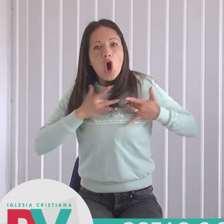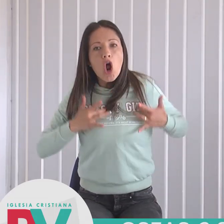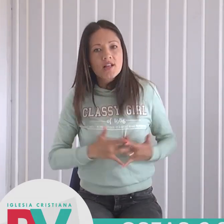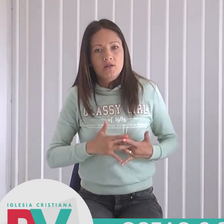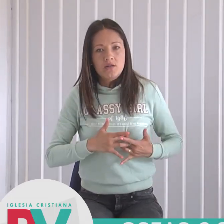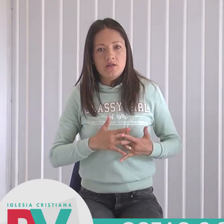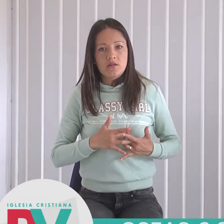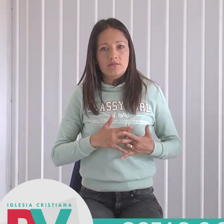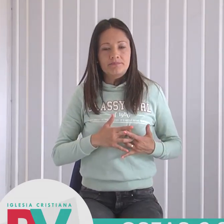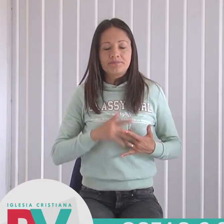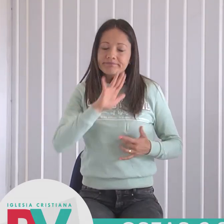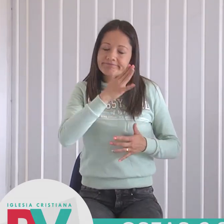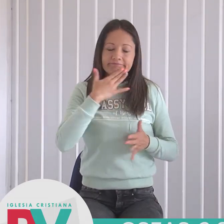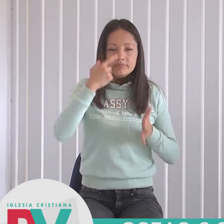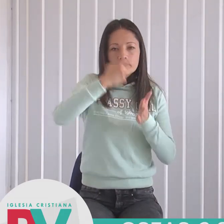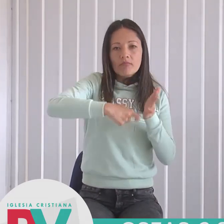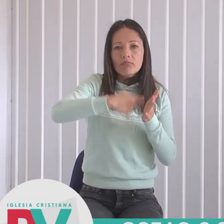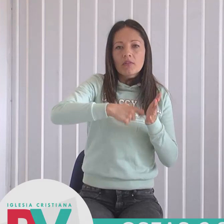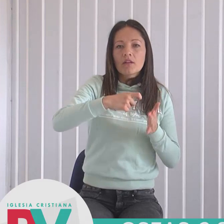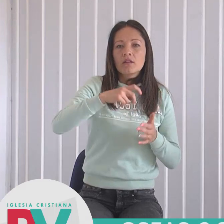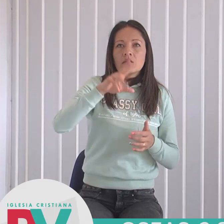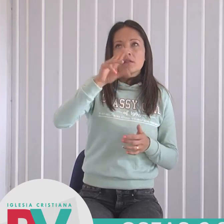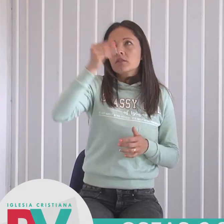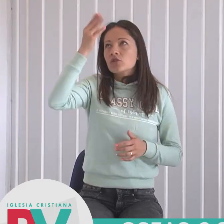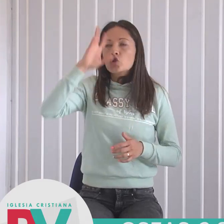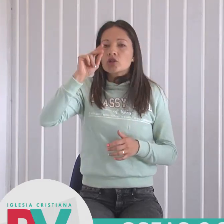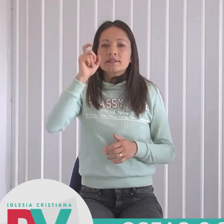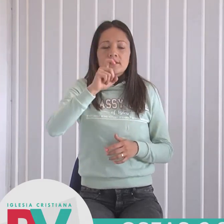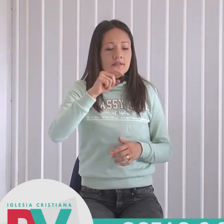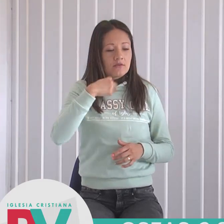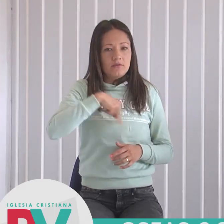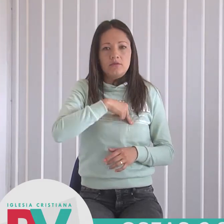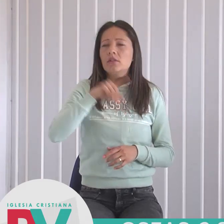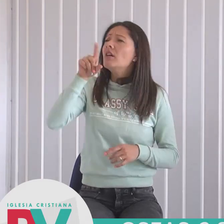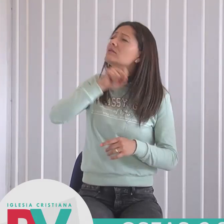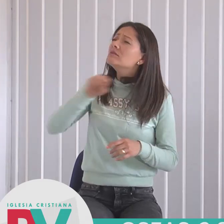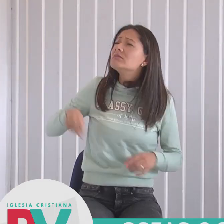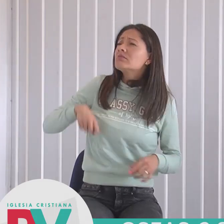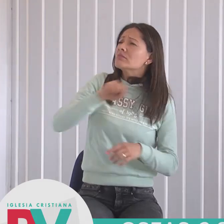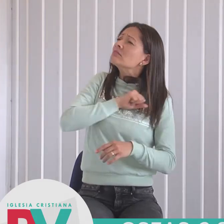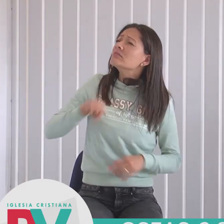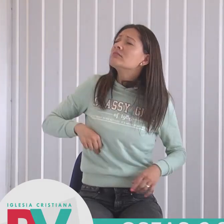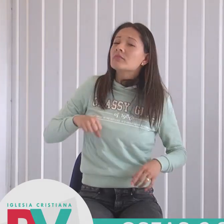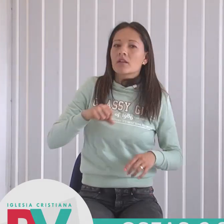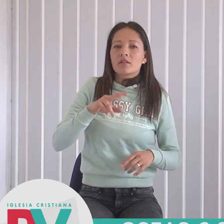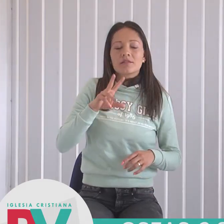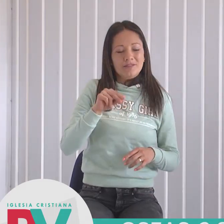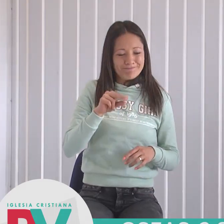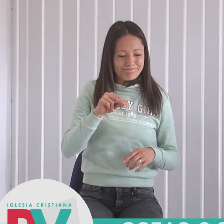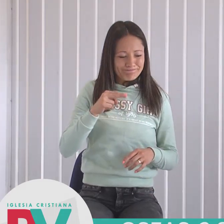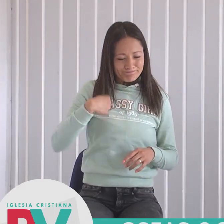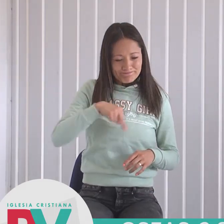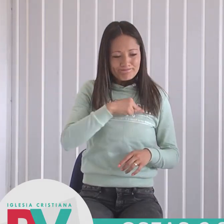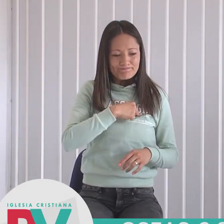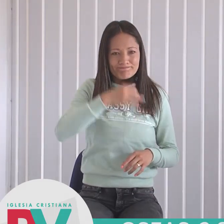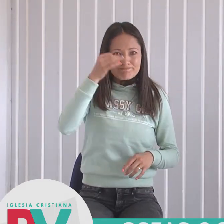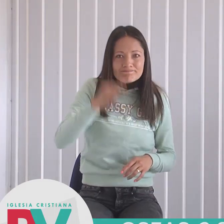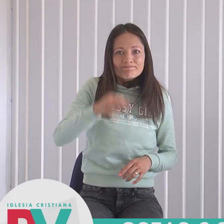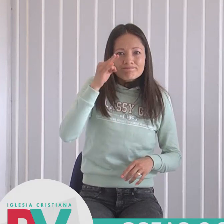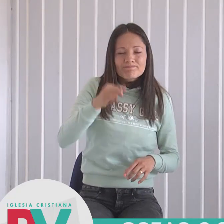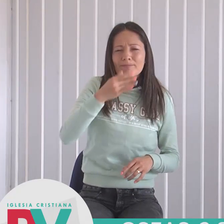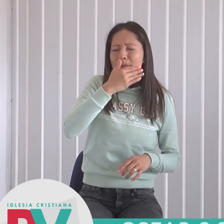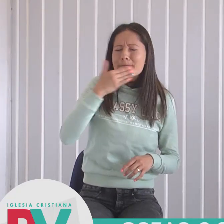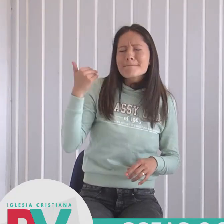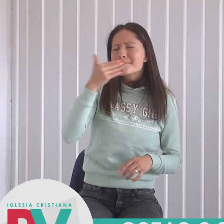O mejor, corrijo, no es que Dios necesite que nosotros digamos Señor, Señor en nuestro corazón, sino que lo mejor